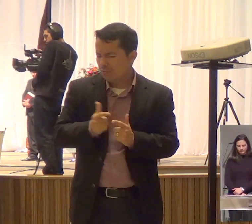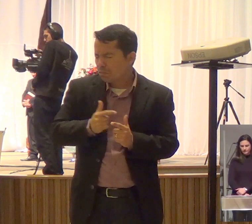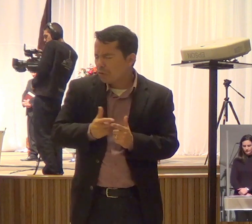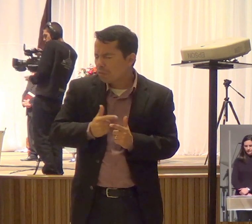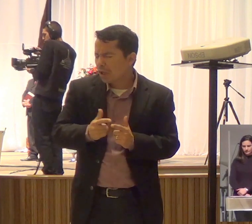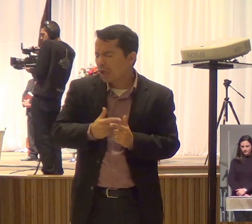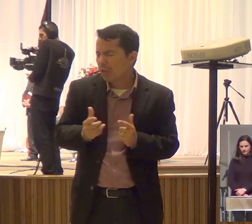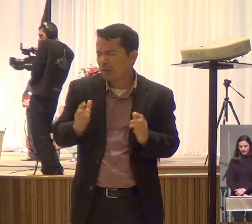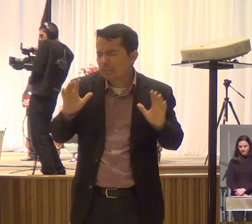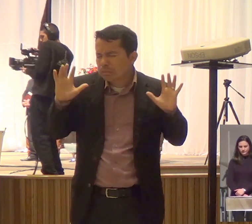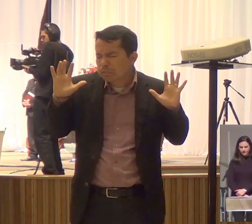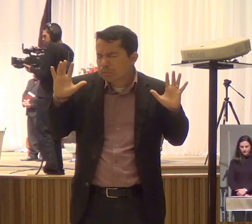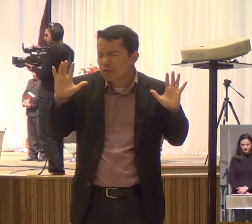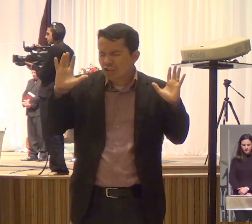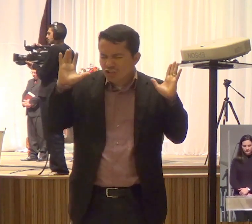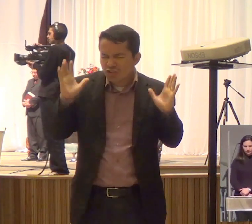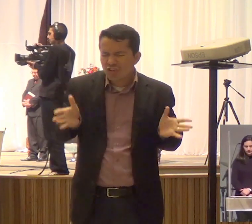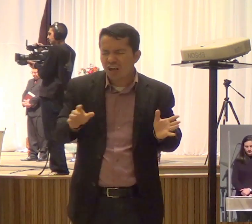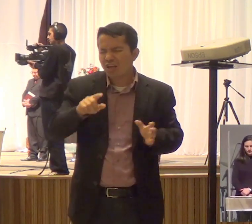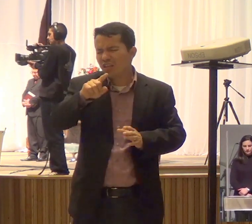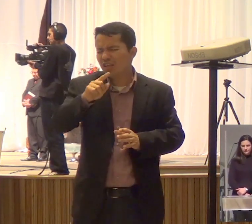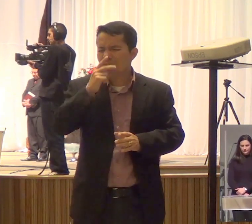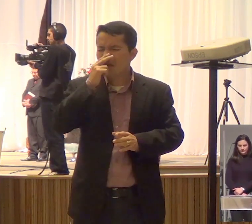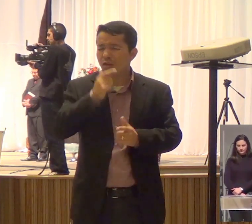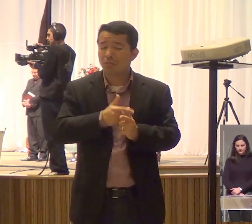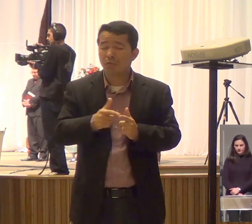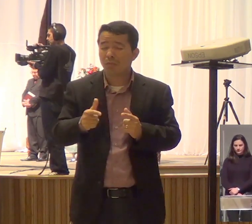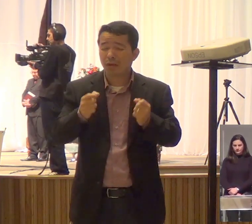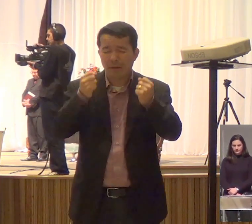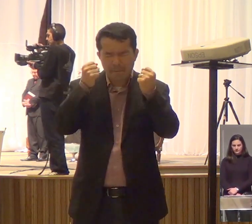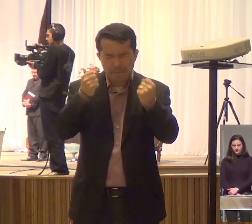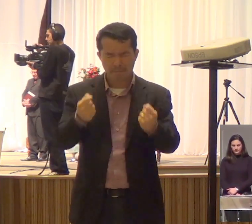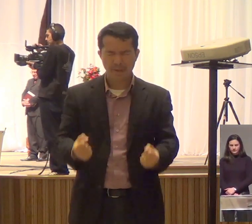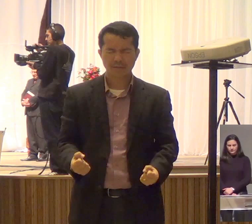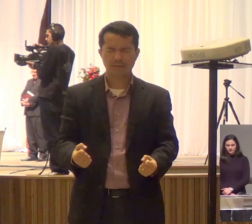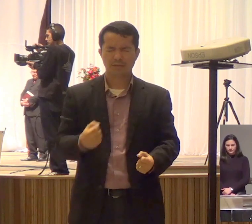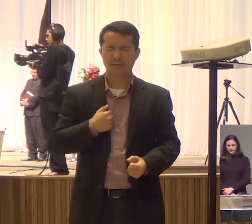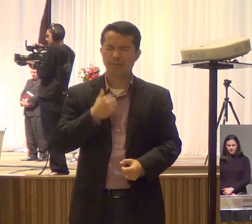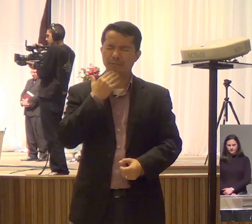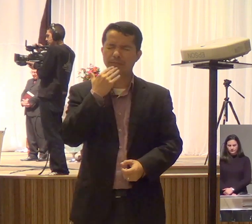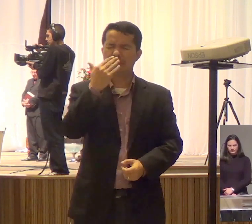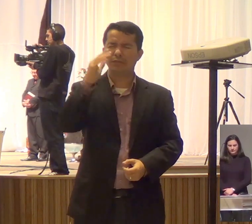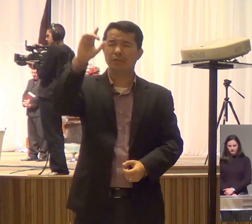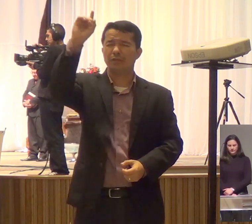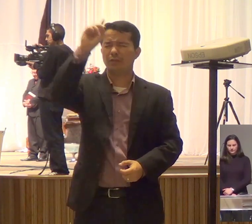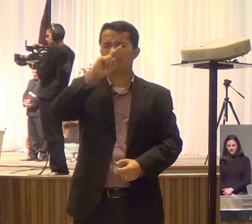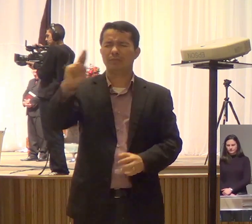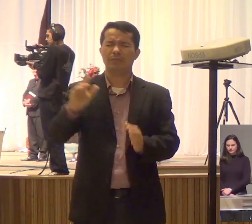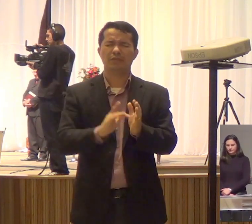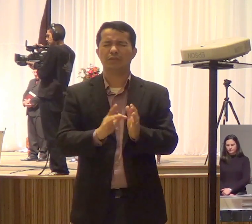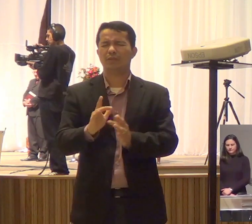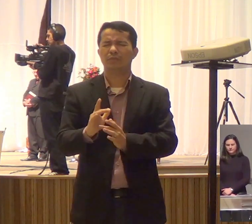mas Senhor, queimado de alguma forma. Eu quero te pedir, Senhor, em nome de Jesus, restaura